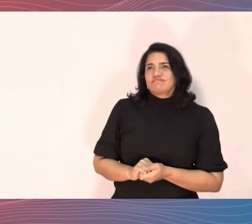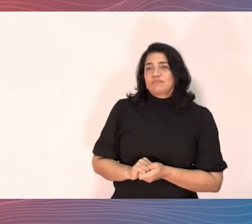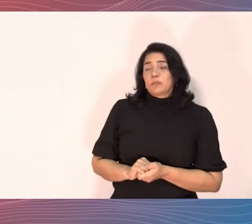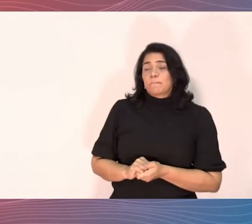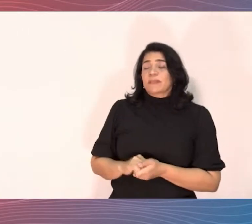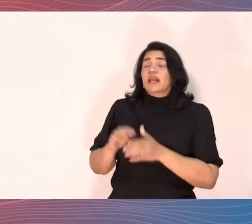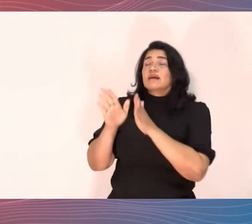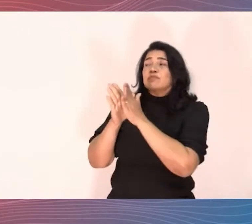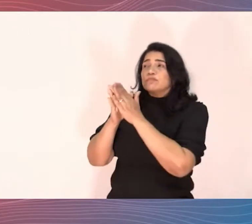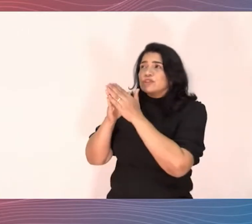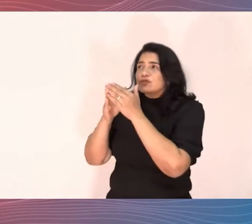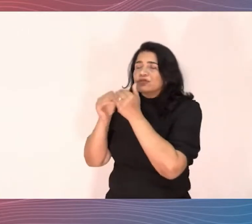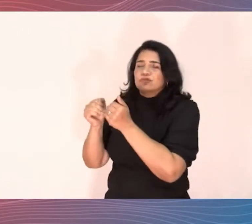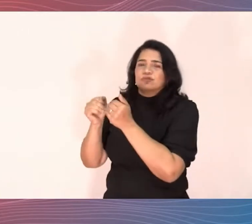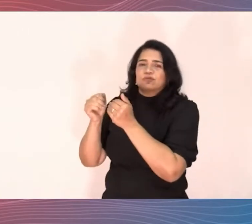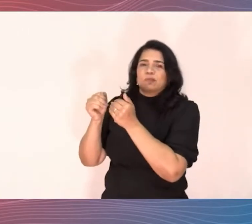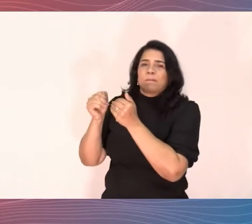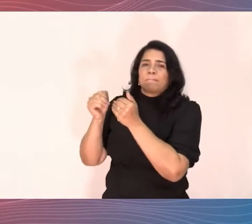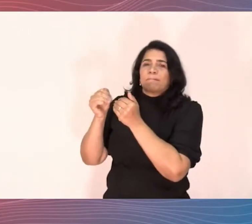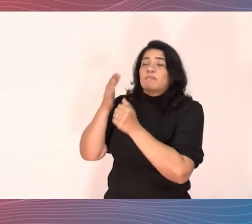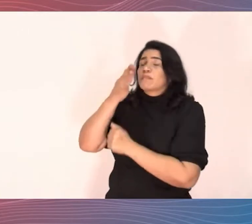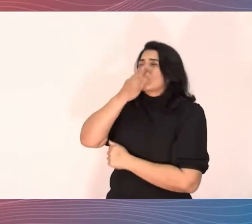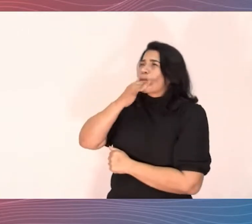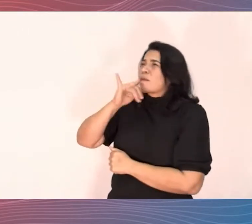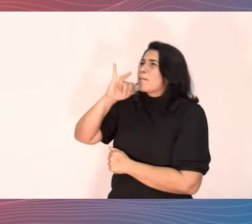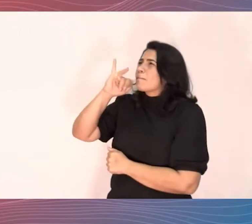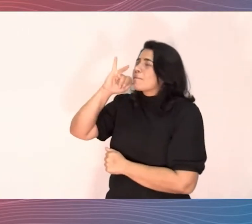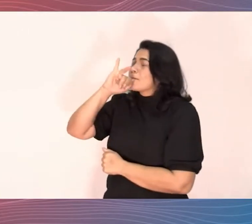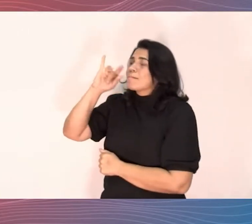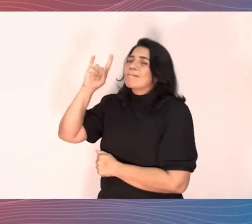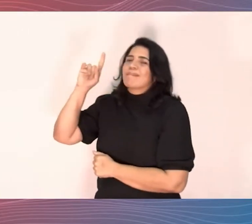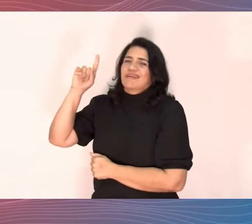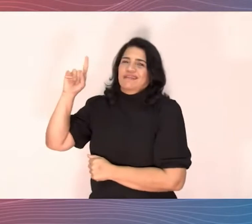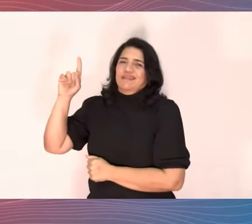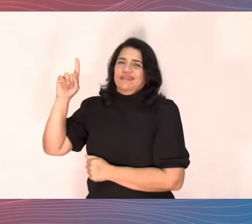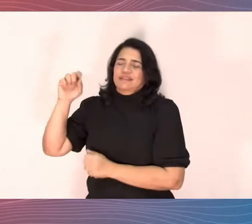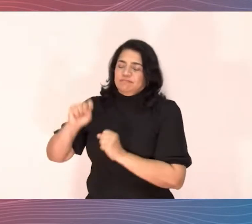Ó Senhor Jesus, para fazer a vontade do Pai,